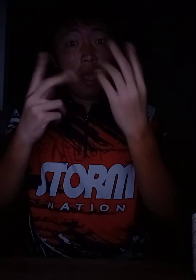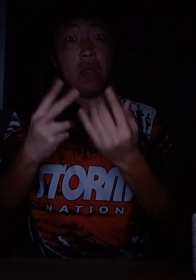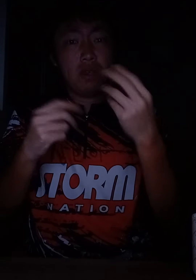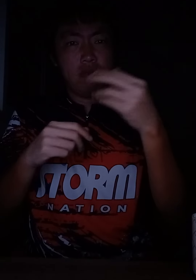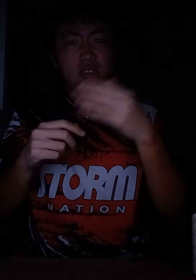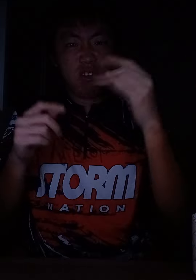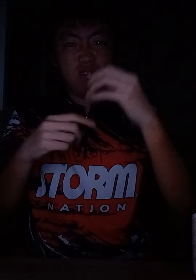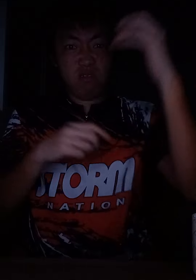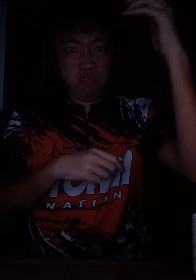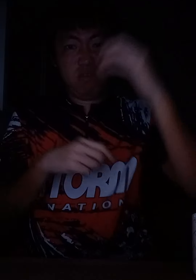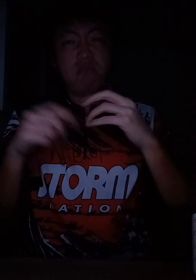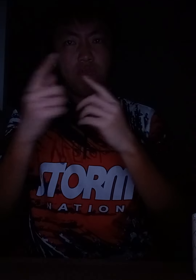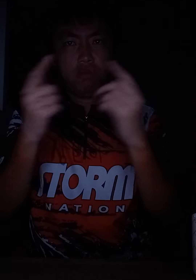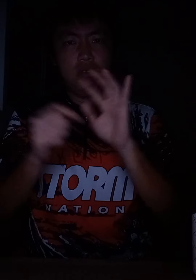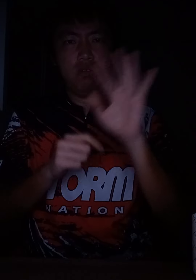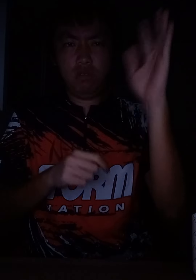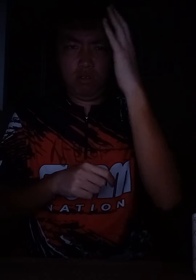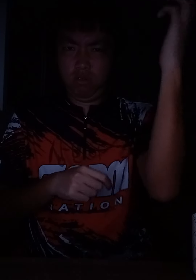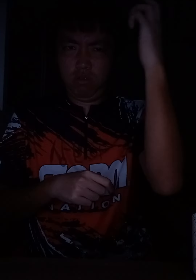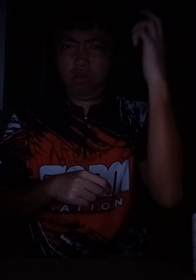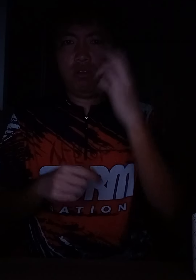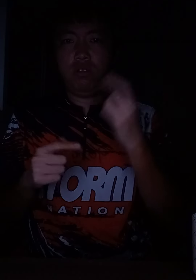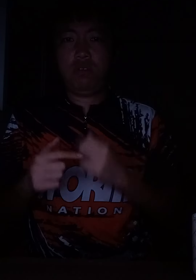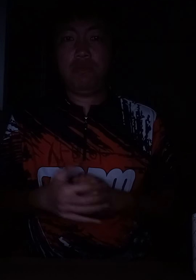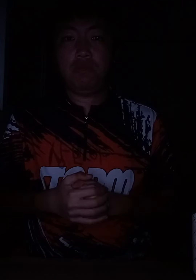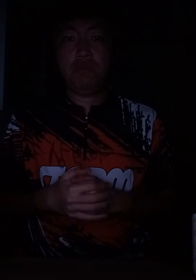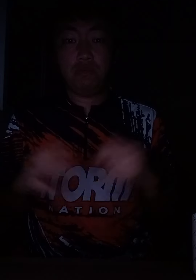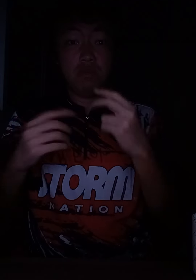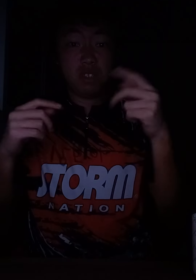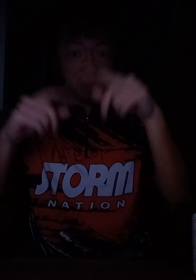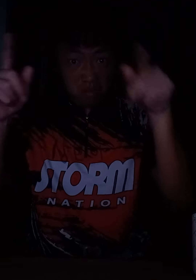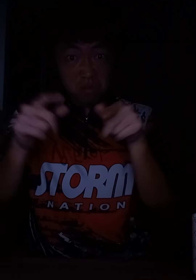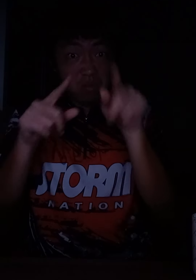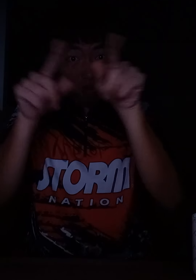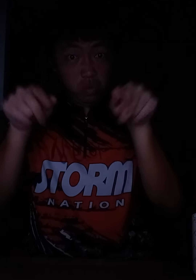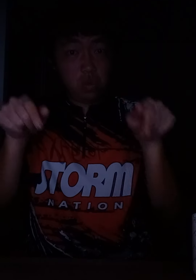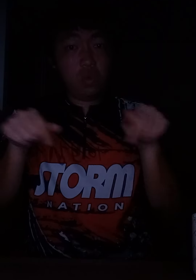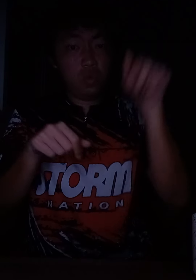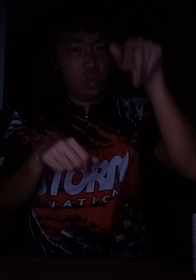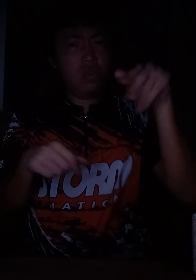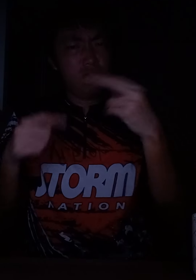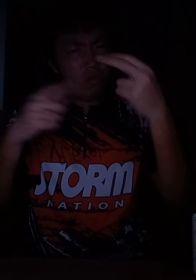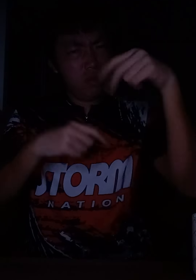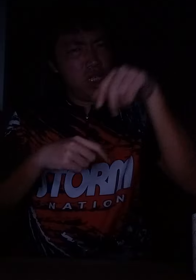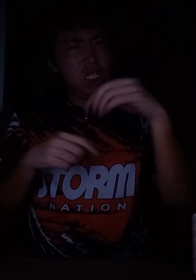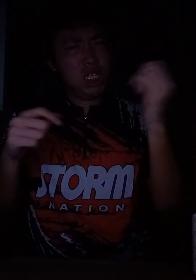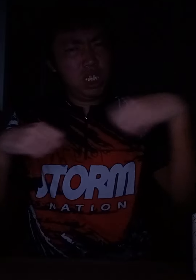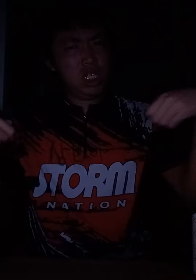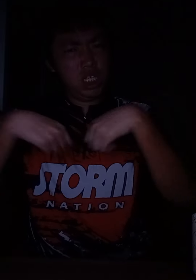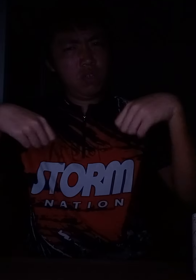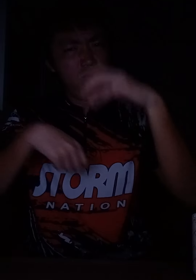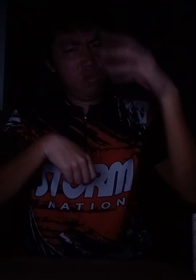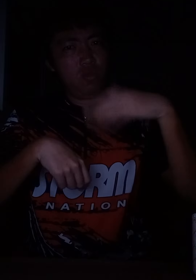넘게 급증해 비상이 걸린 상황. 경찰은 편의점 CCTV를 확인하고 폭행을 가한 남성을 조만간 불러 조사할